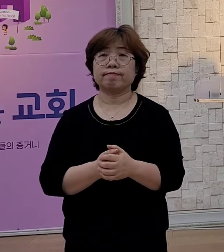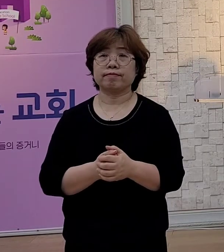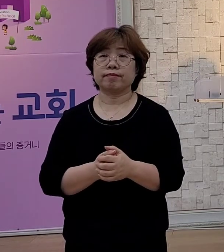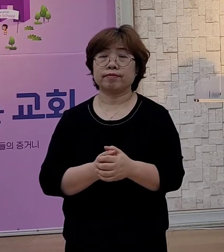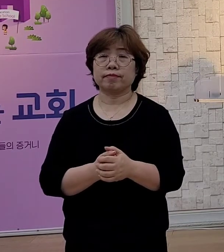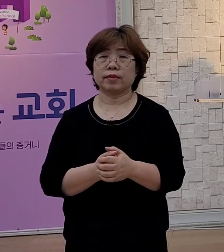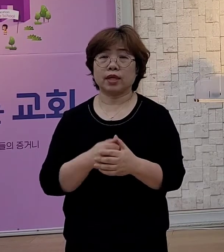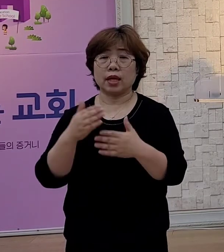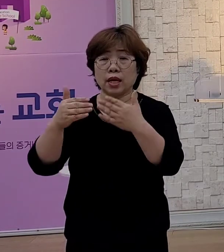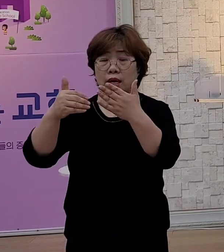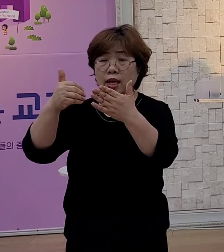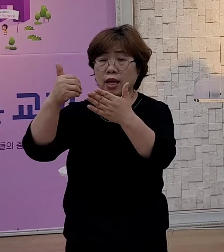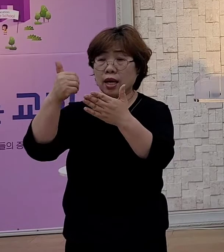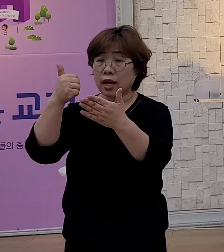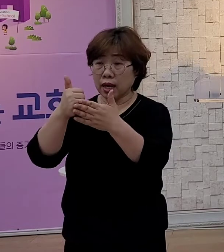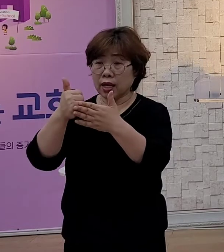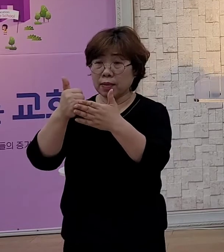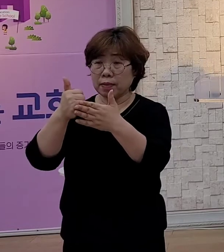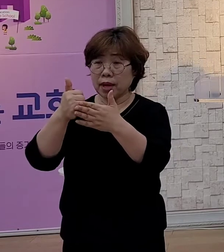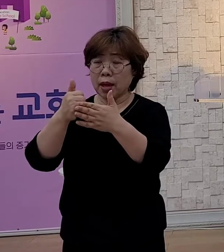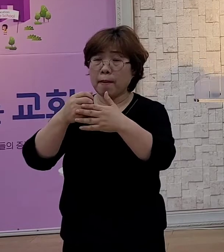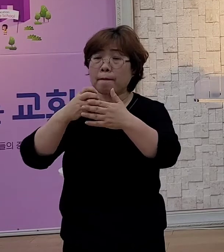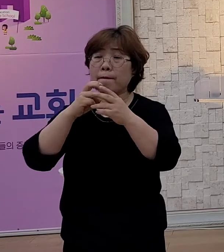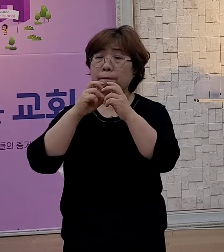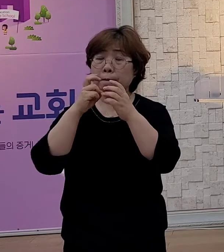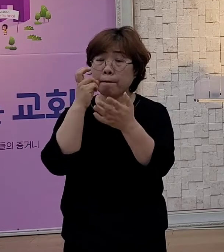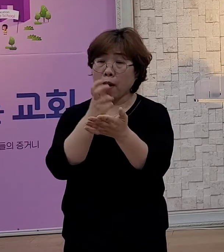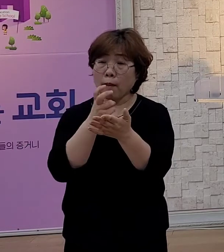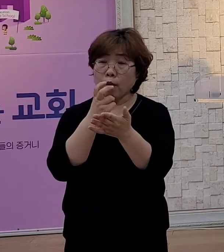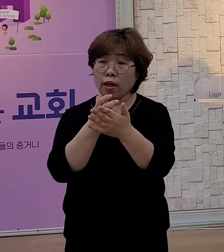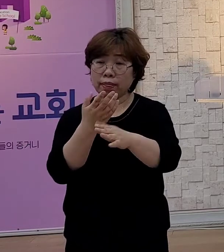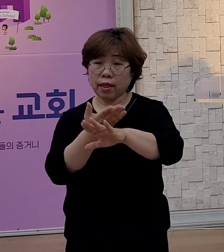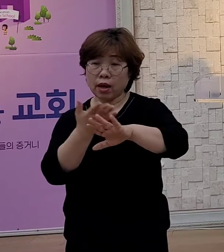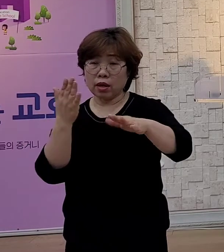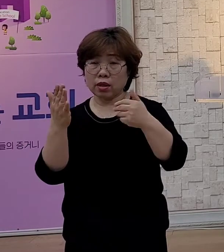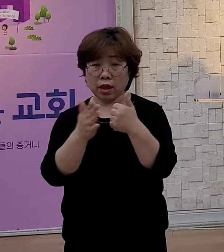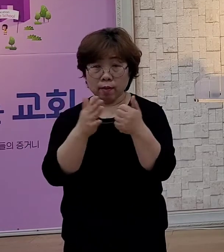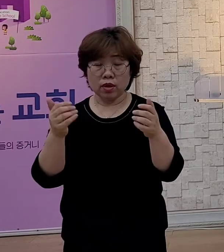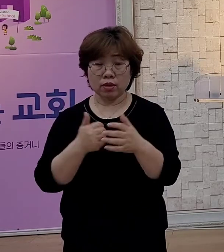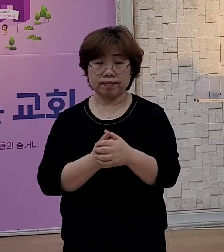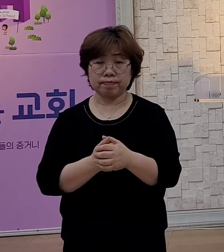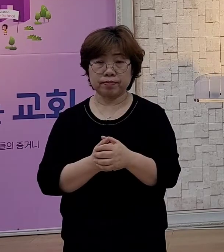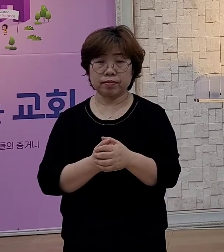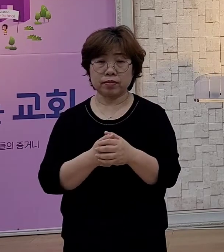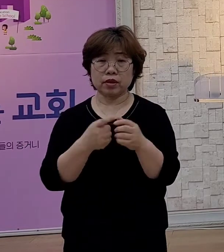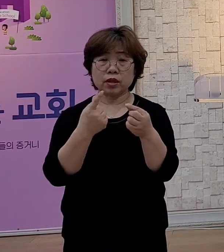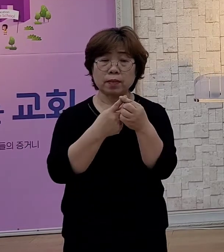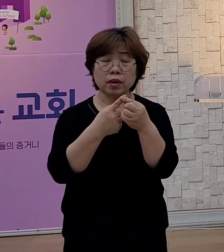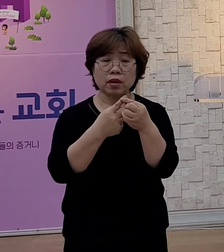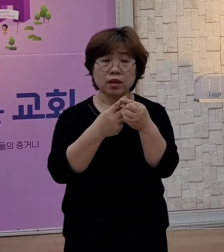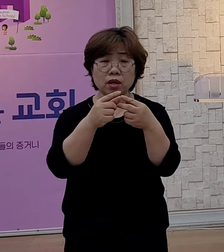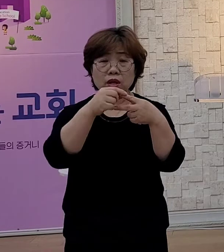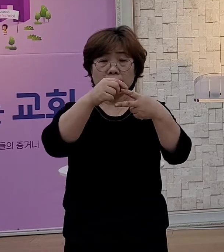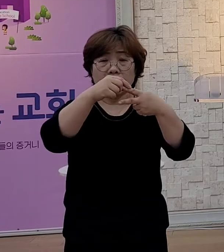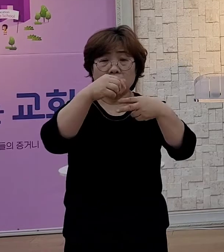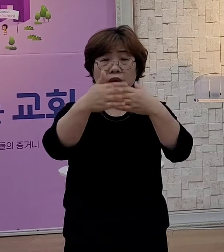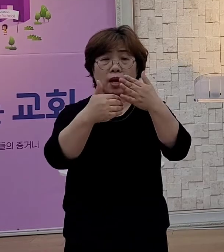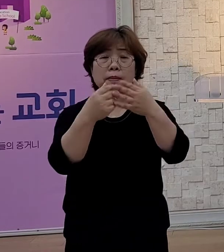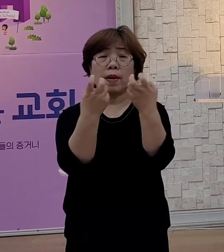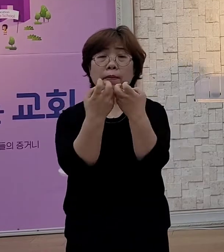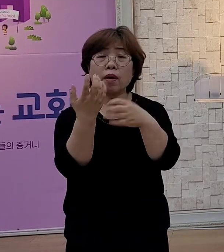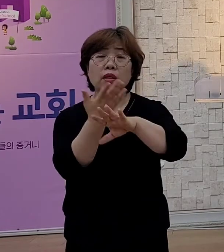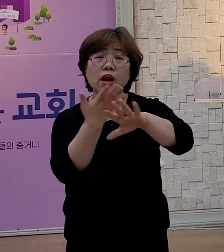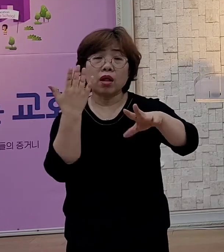이유는 하나님의 계명과 다르기 때문이다. 첫 번째는 뭐라고요? 하나님의 방식과